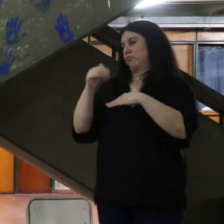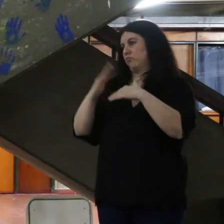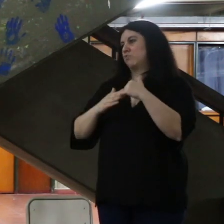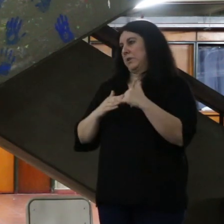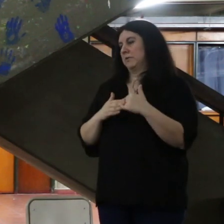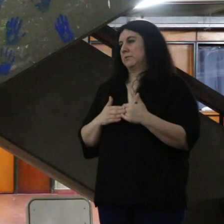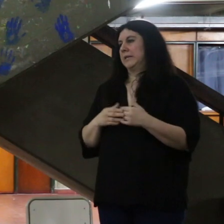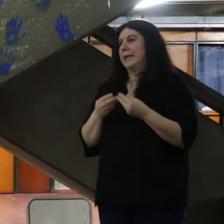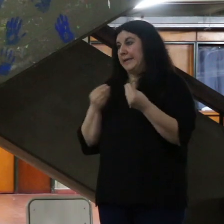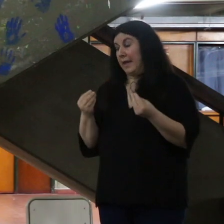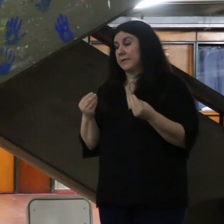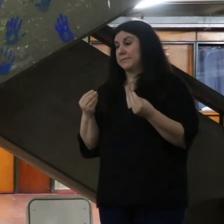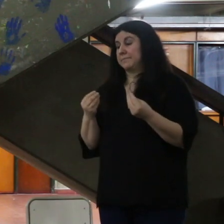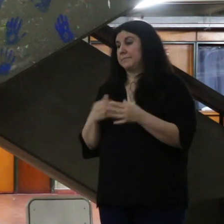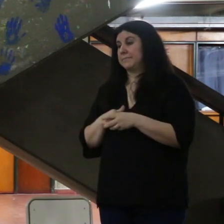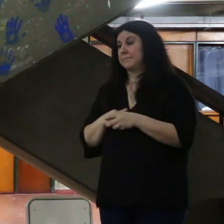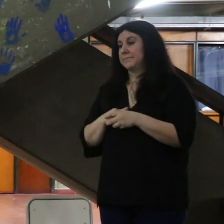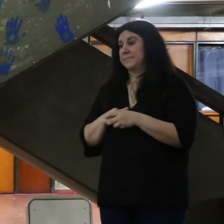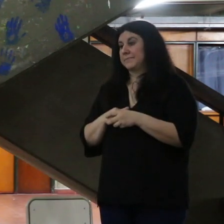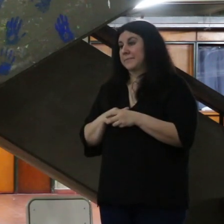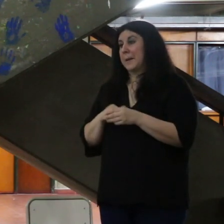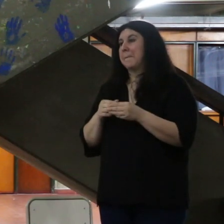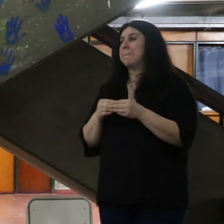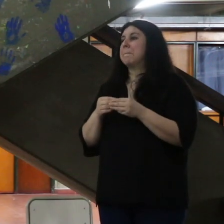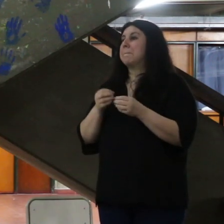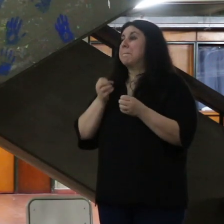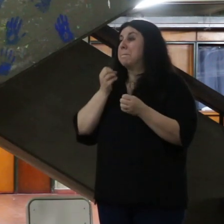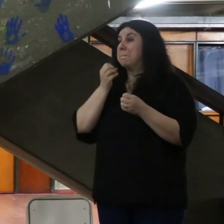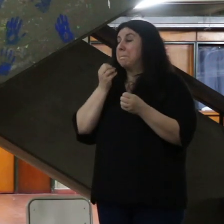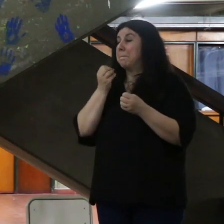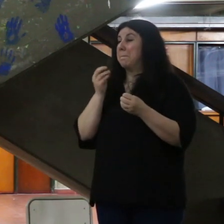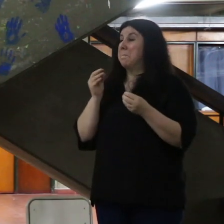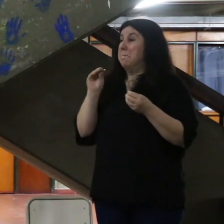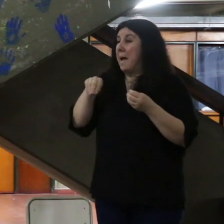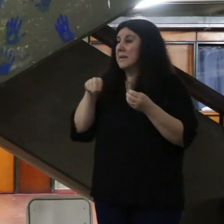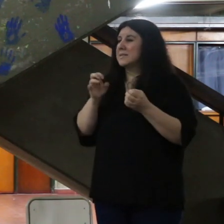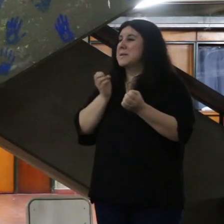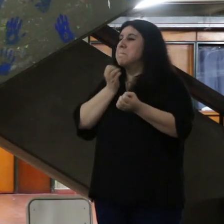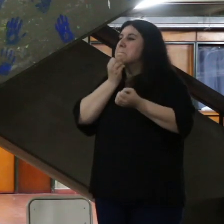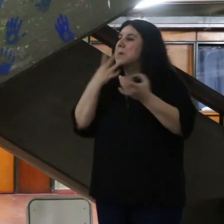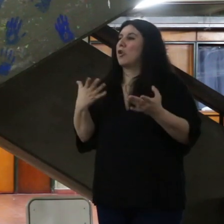más y mayor y mejor democracia.